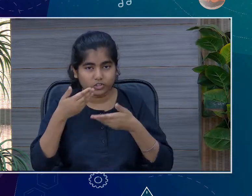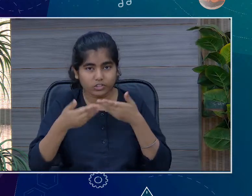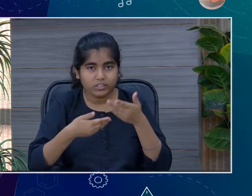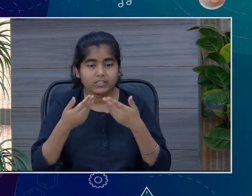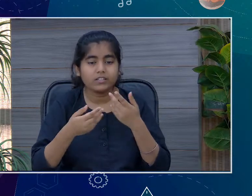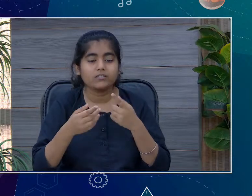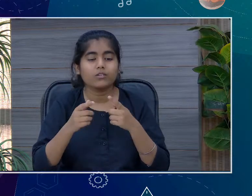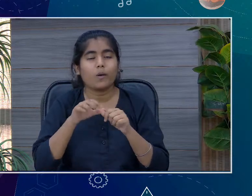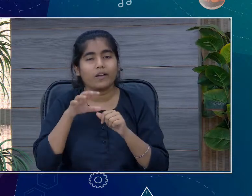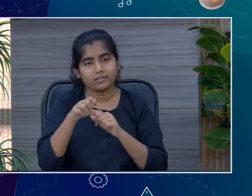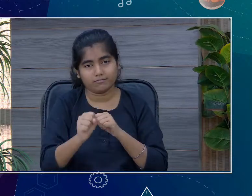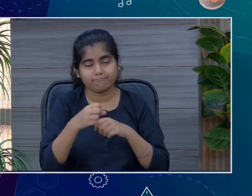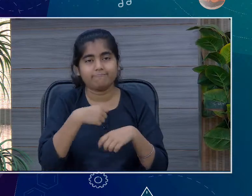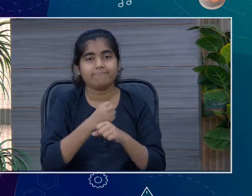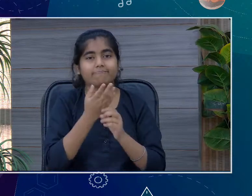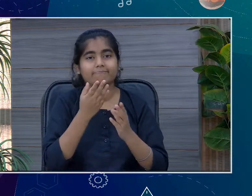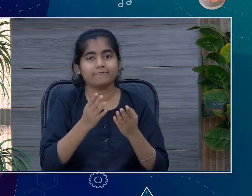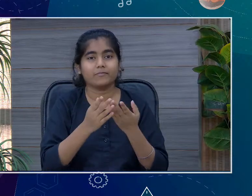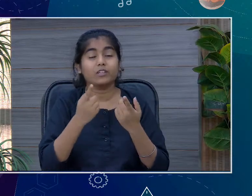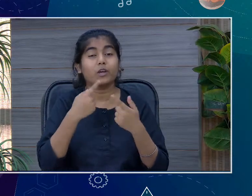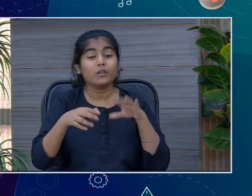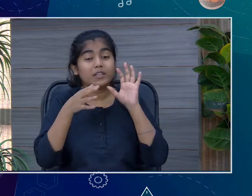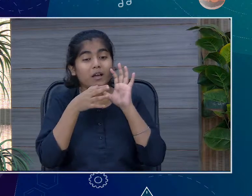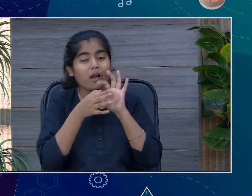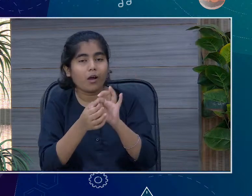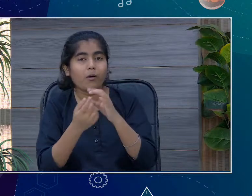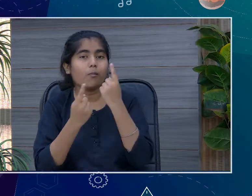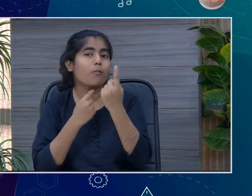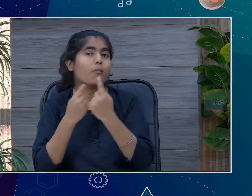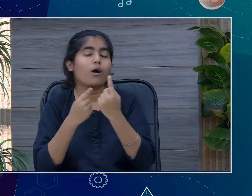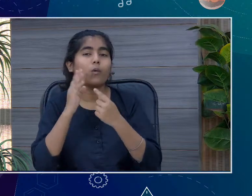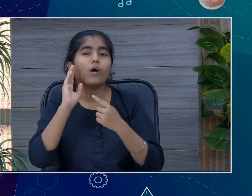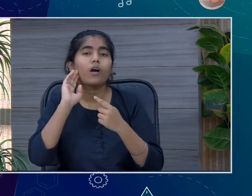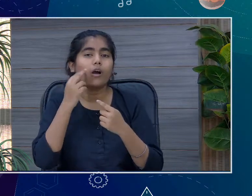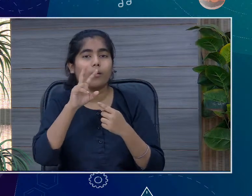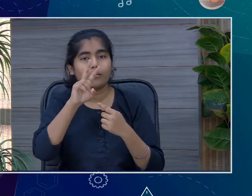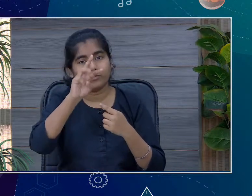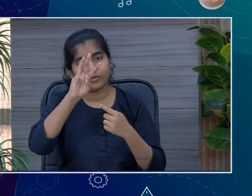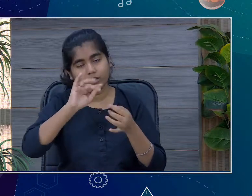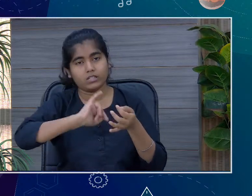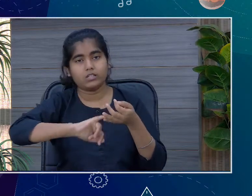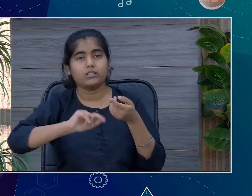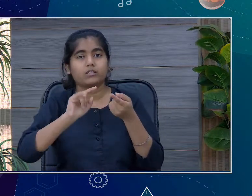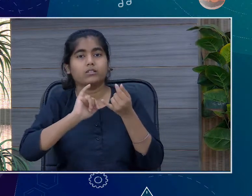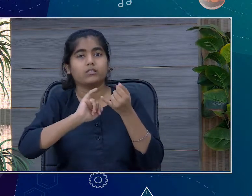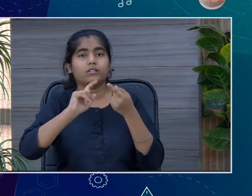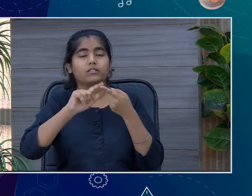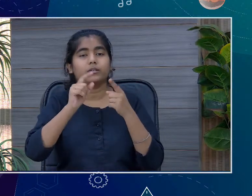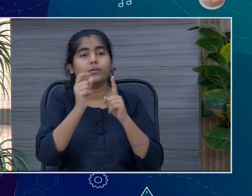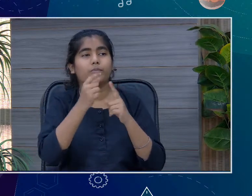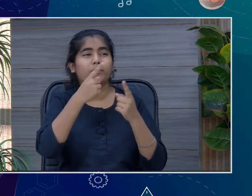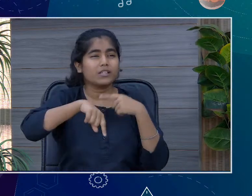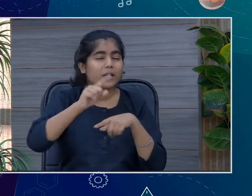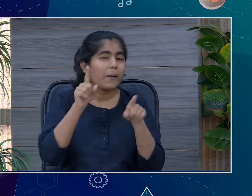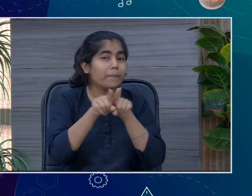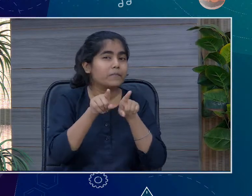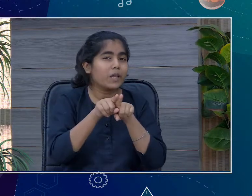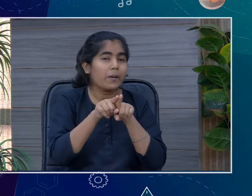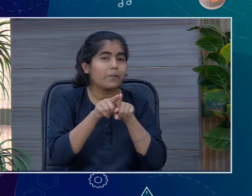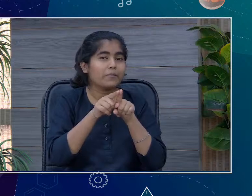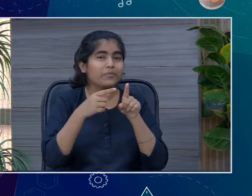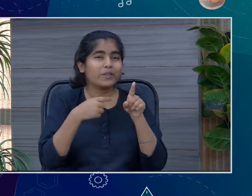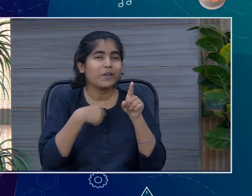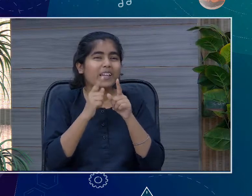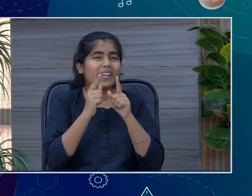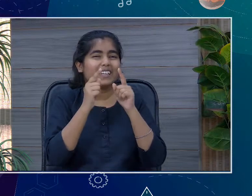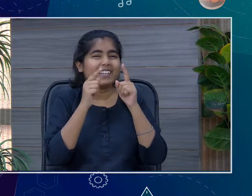और उसके बारे में हम 23 सितंबर को ज़्यादा बता पाएंगे। तो ये बिल्कुल आप वैसा समझिए जैसे हम टीजर्स